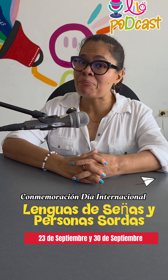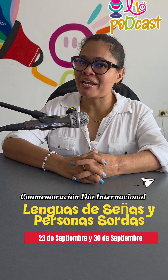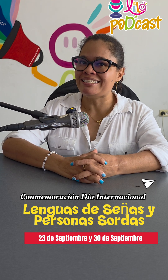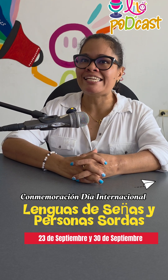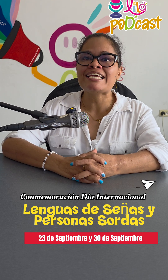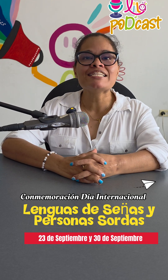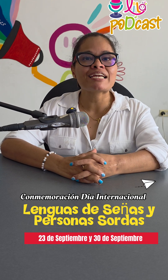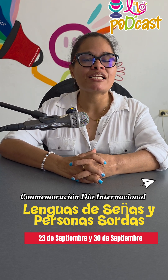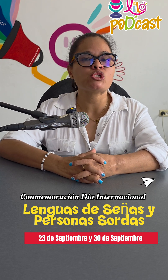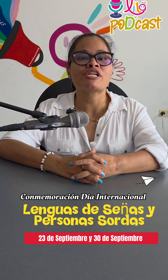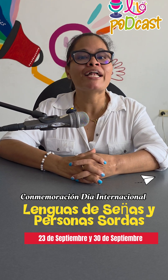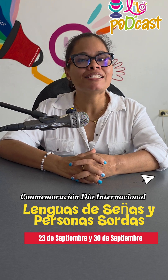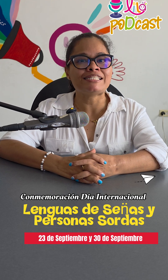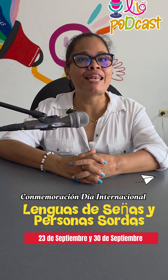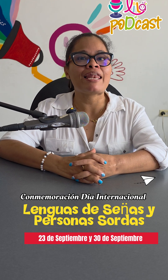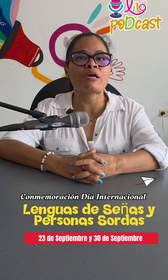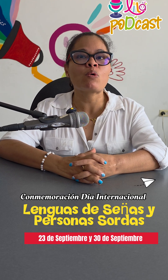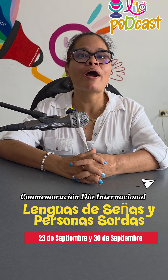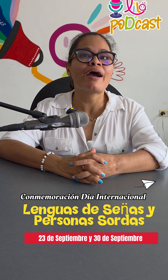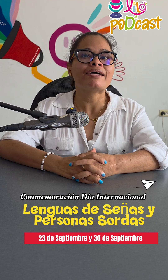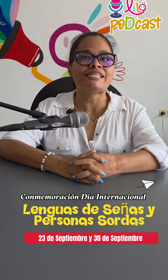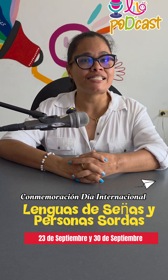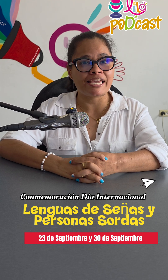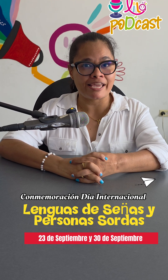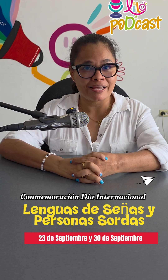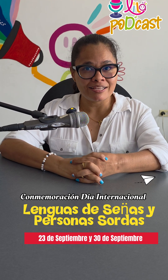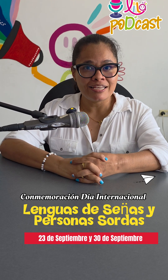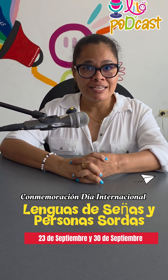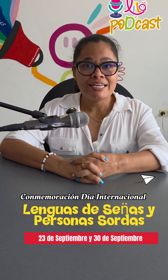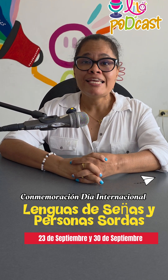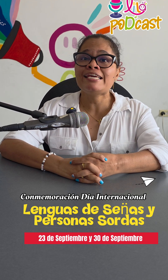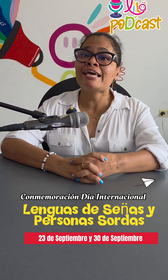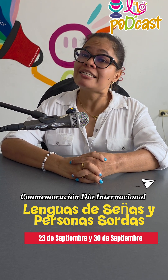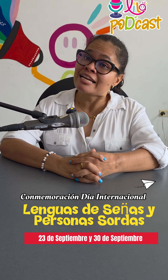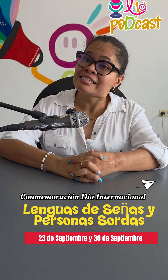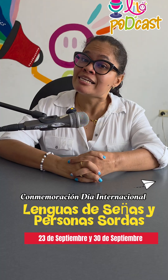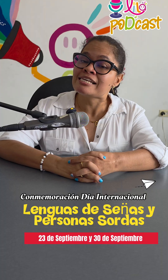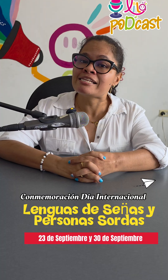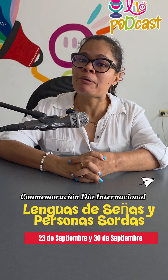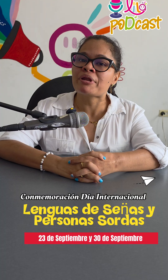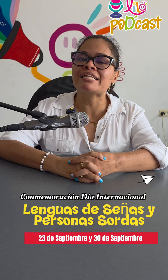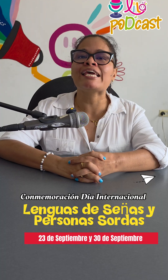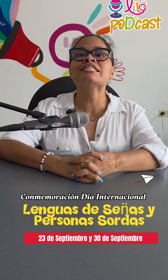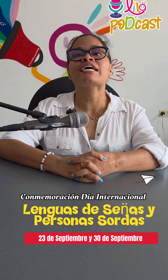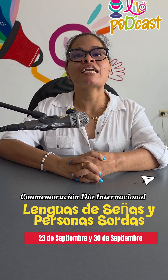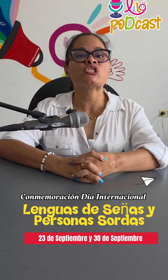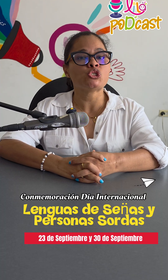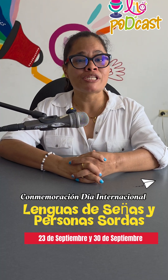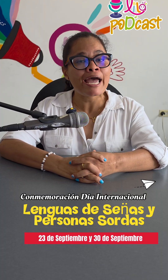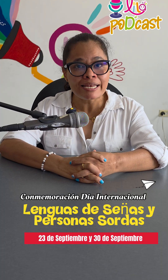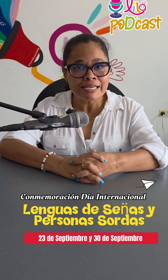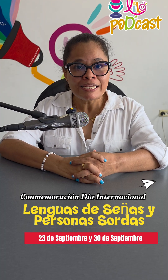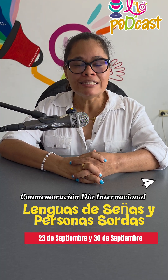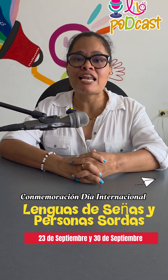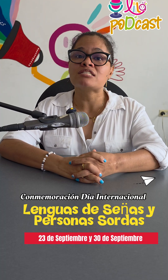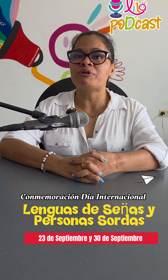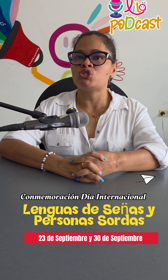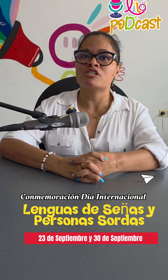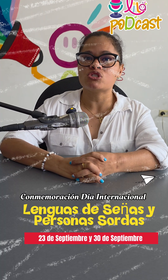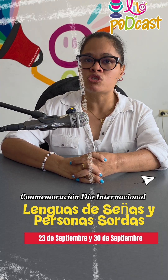septiembre, Día Internacional de la Lengua de Señas. Y el 30 de septiembre, Día Internacional de las Personas